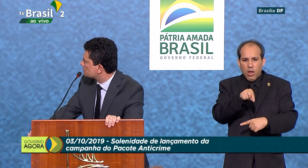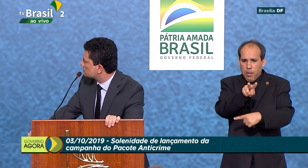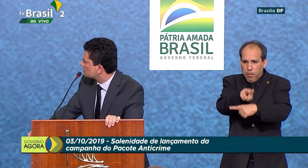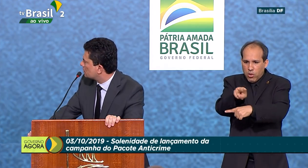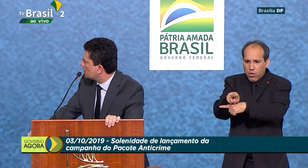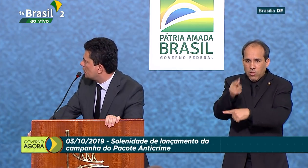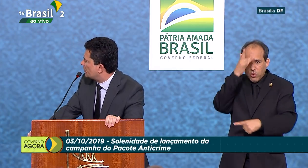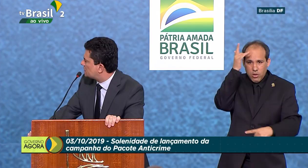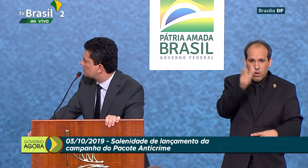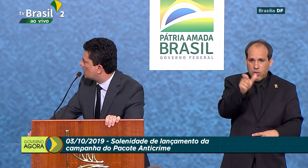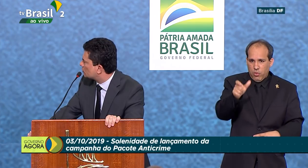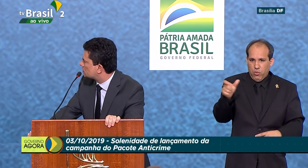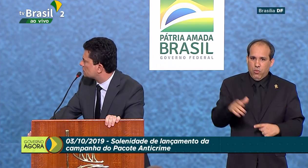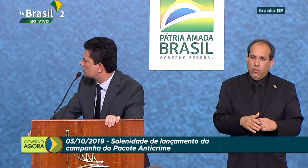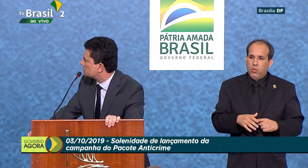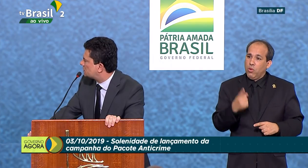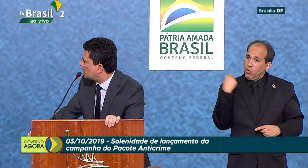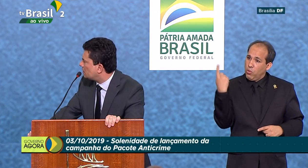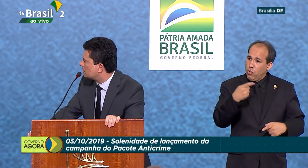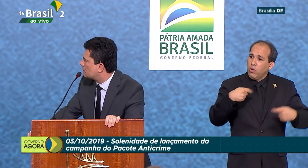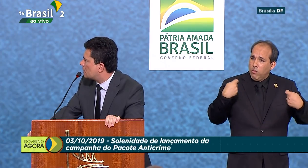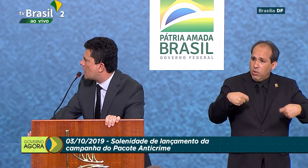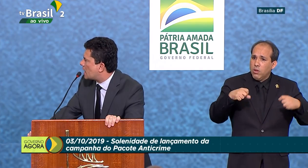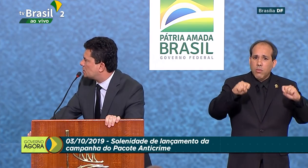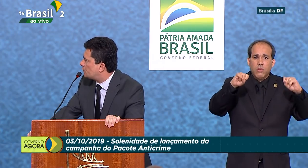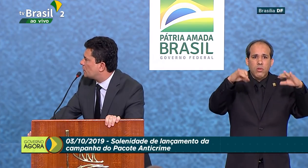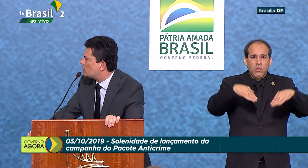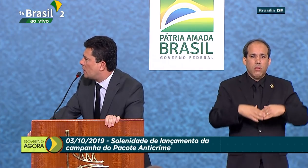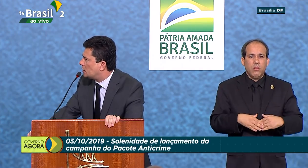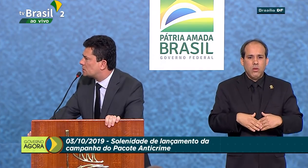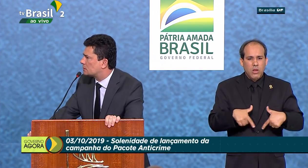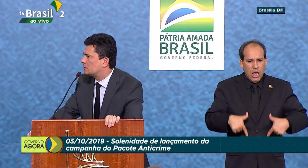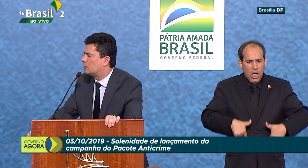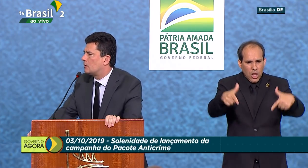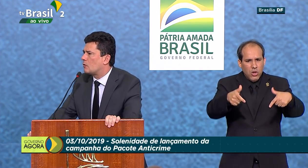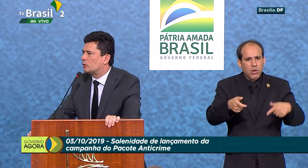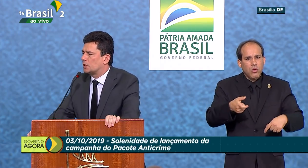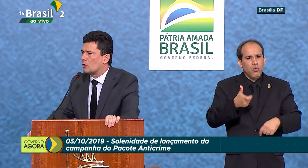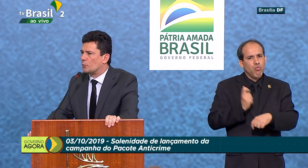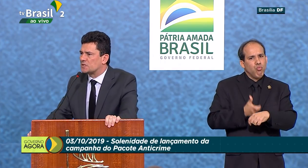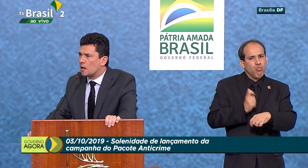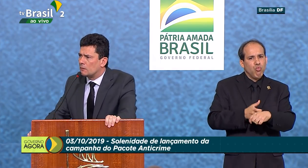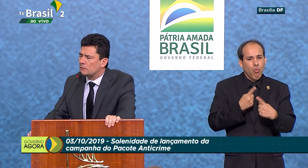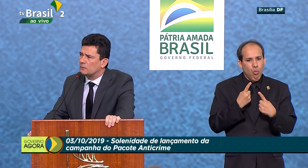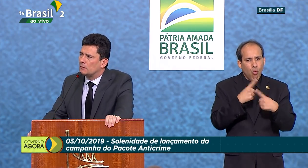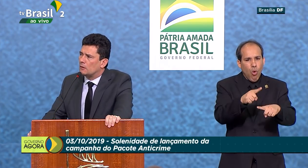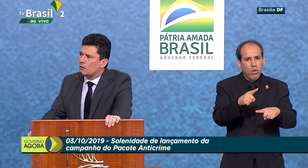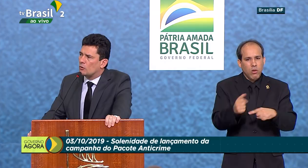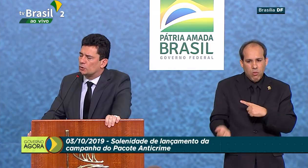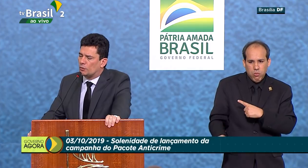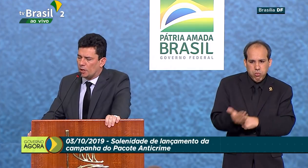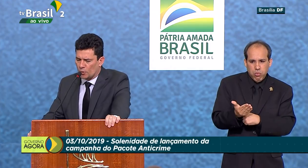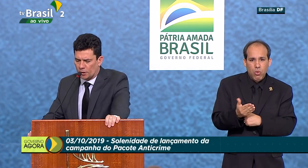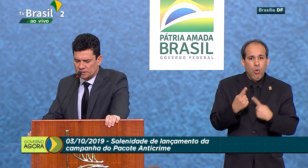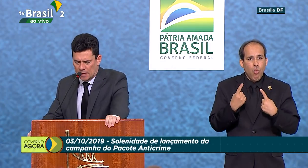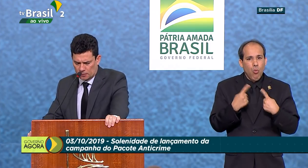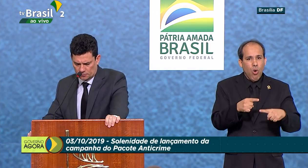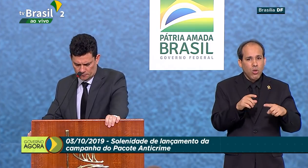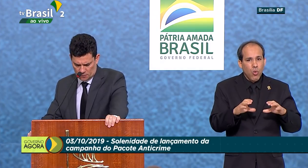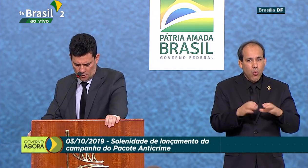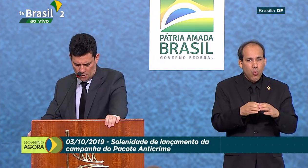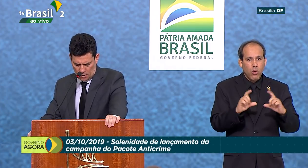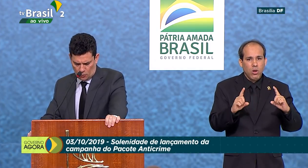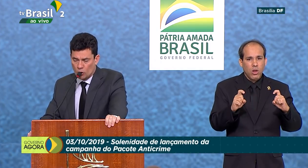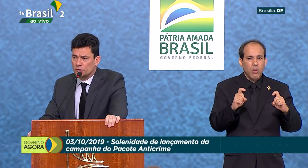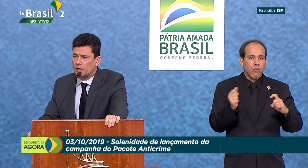pessoas. E precisamos, sim, agir firmemente contra a corrupção, contra o crime